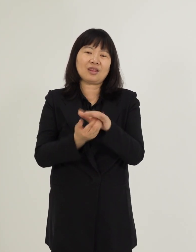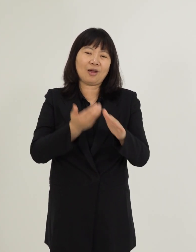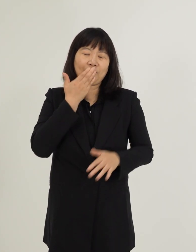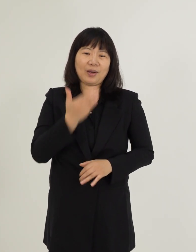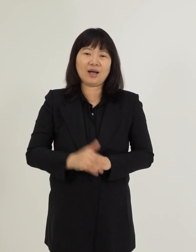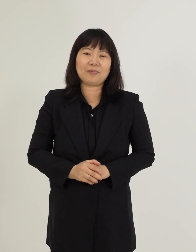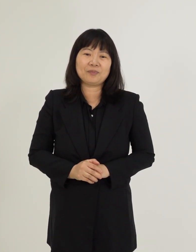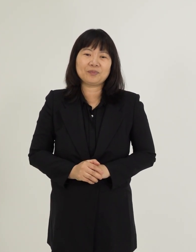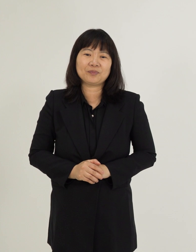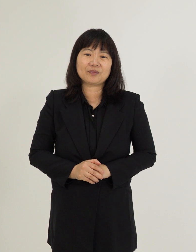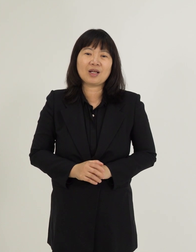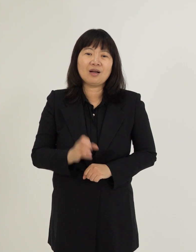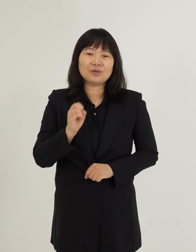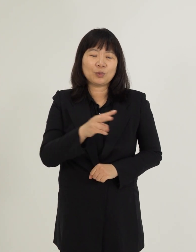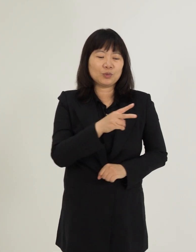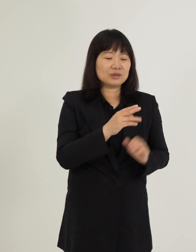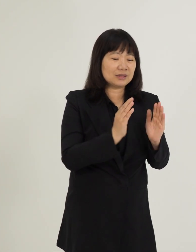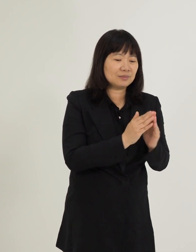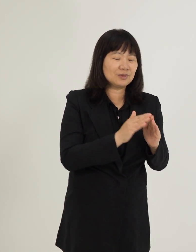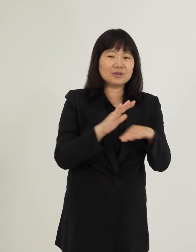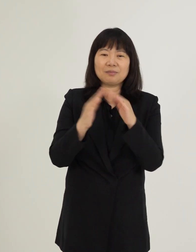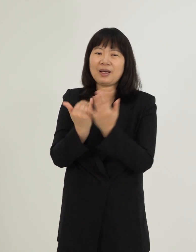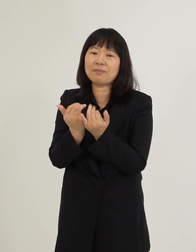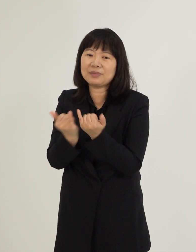위해서 기도하는 집이어야 해요.